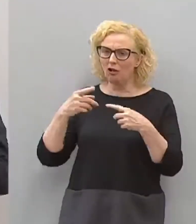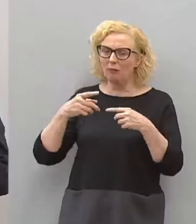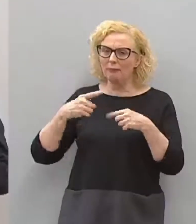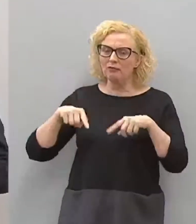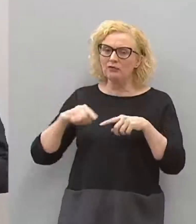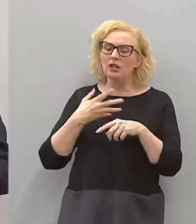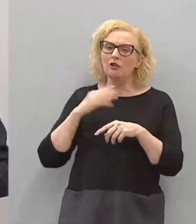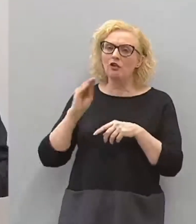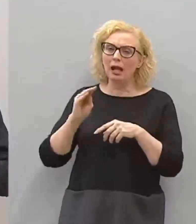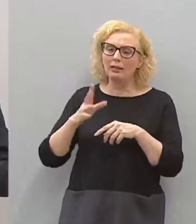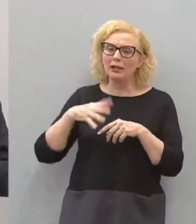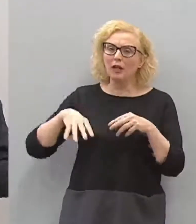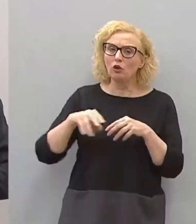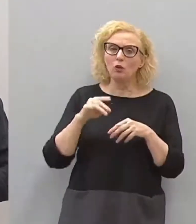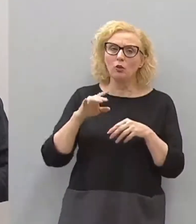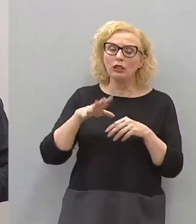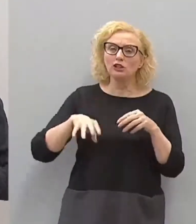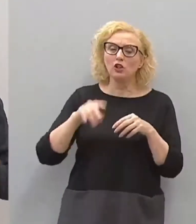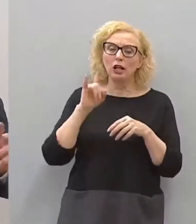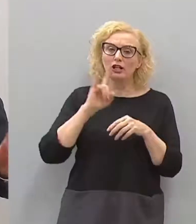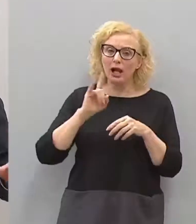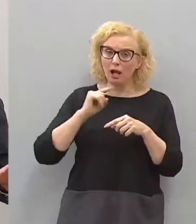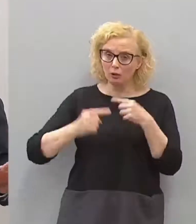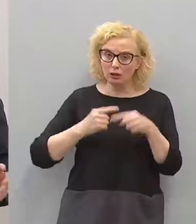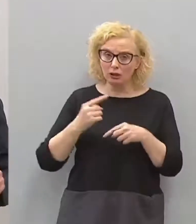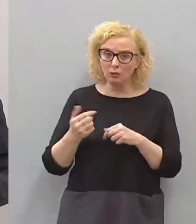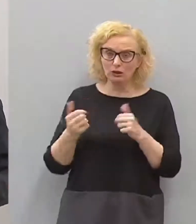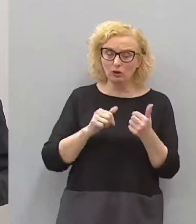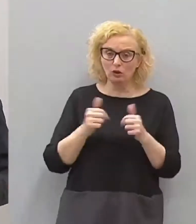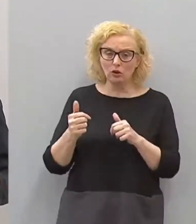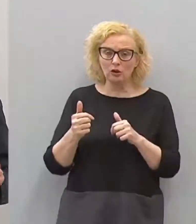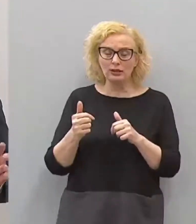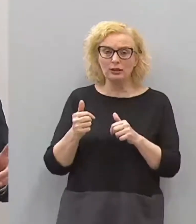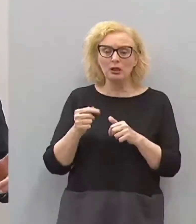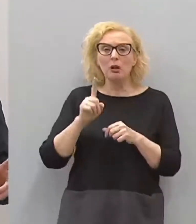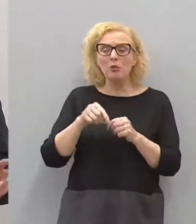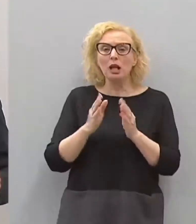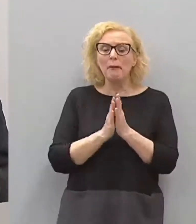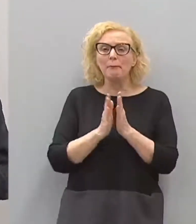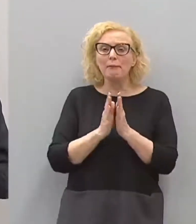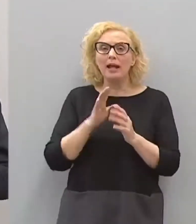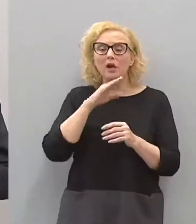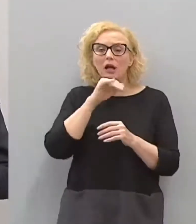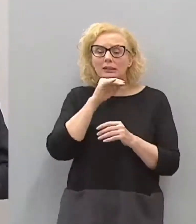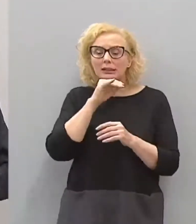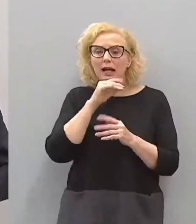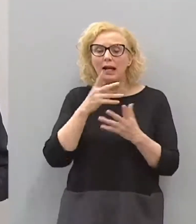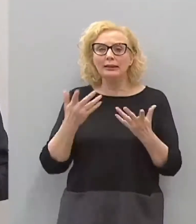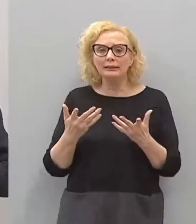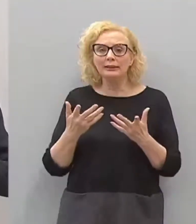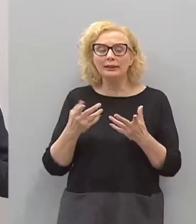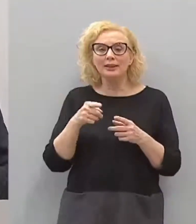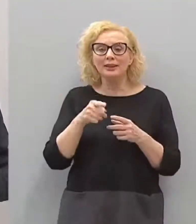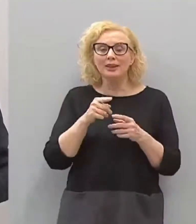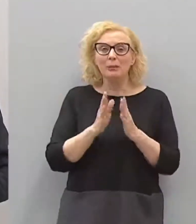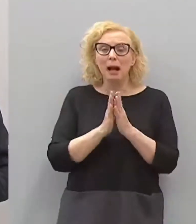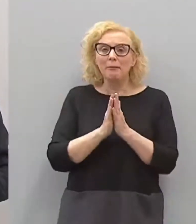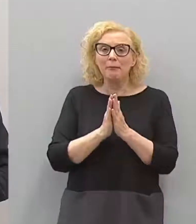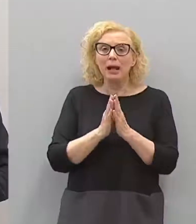un collega ci dice ma allora anche in considerazione dell'appello fatto per gli anziani ma estendendolo come